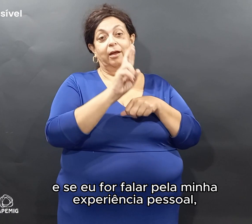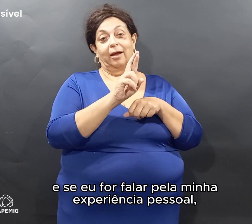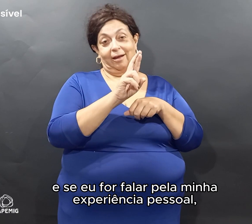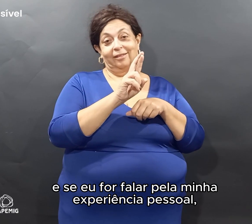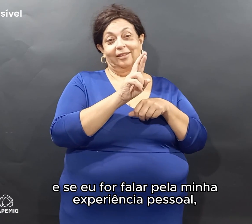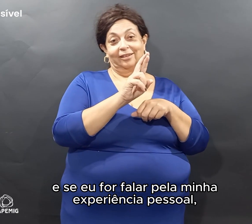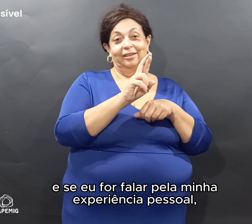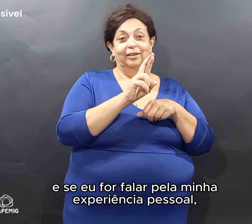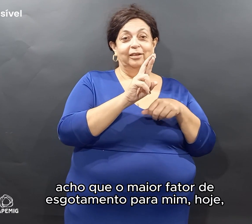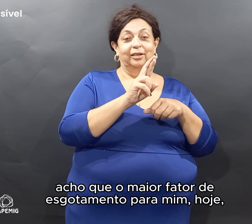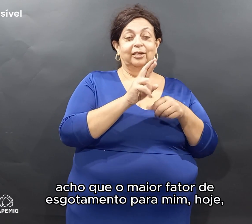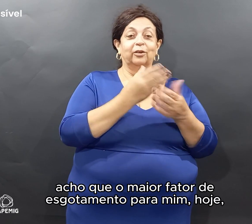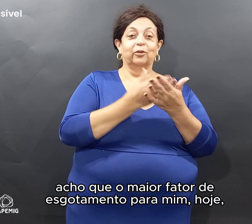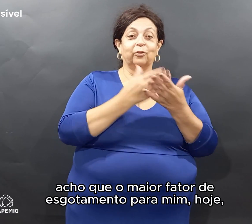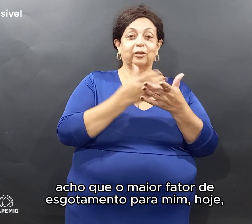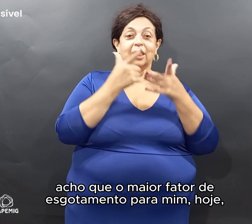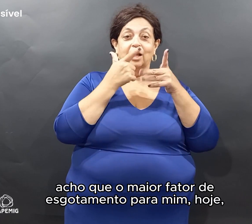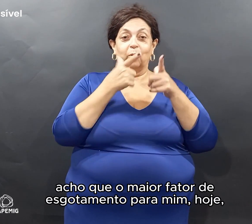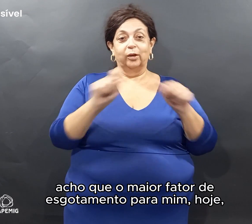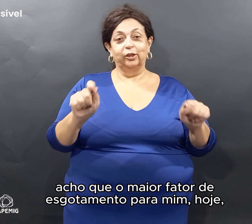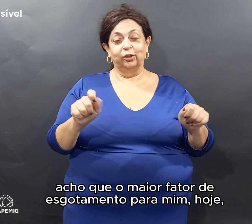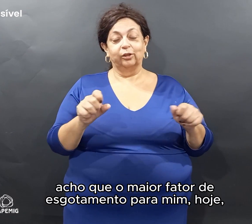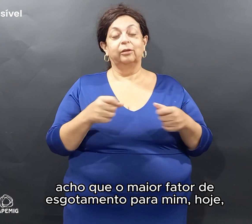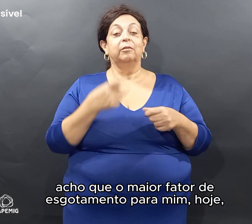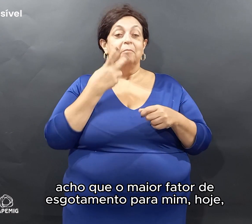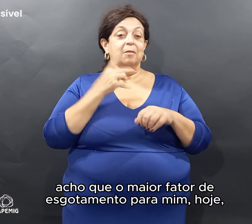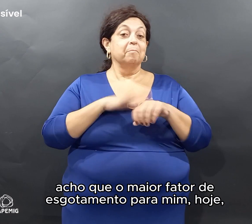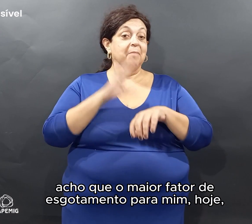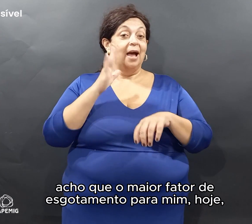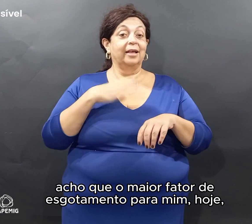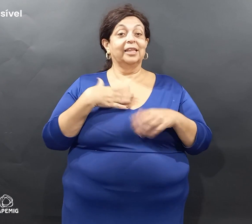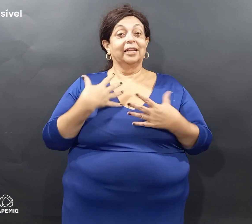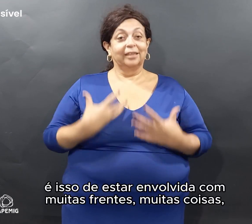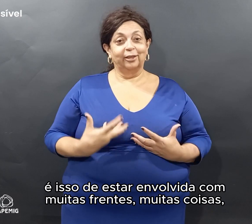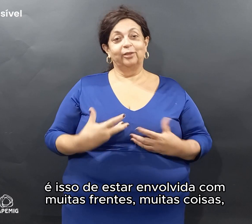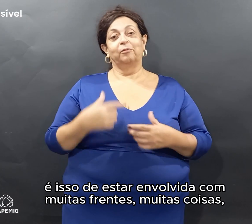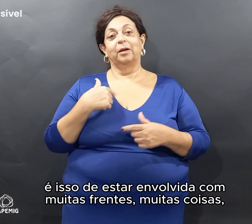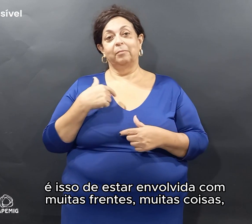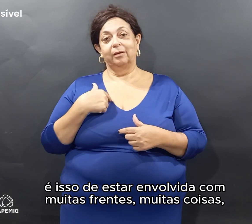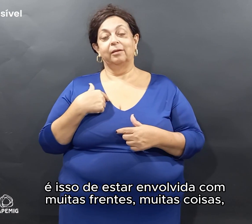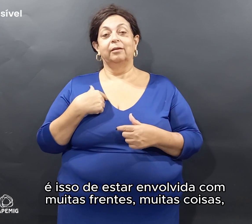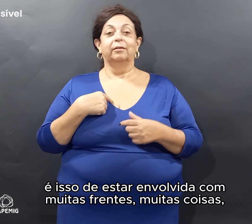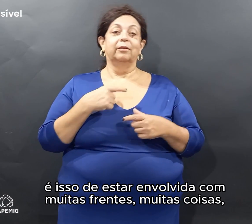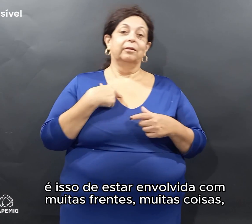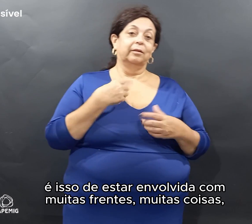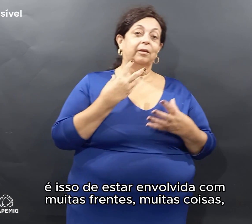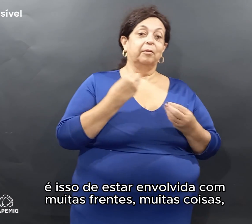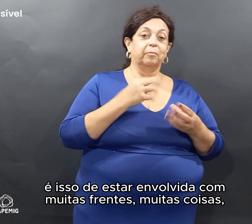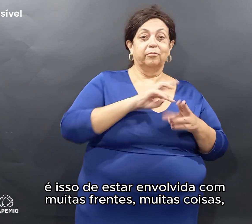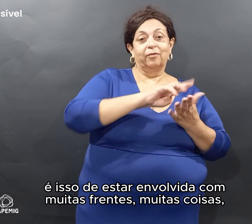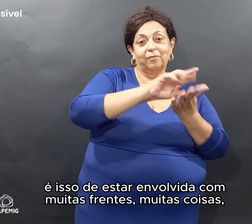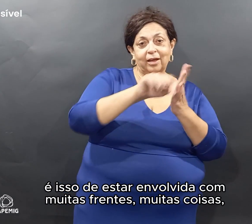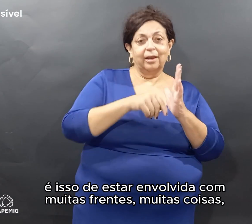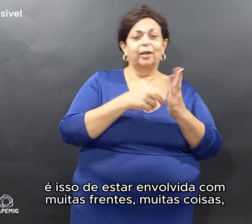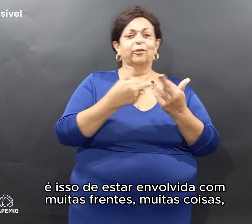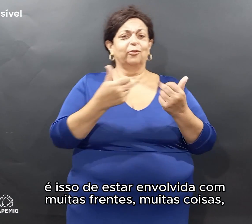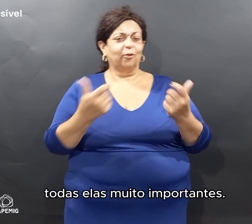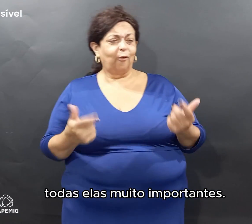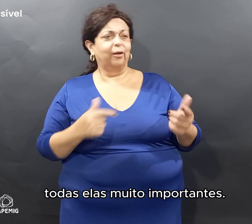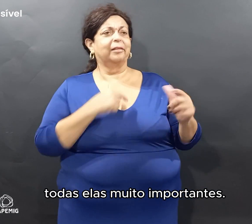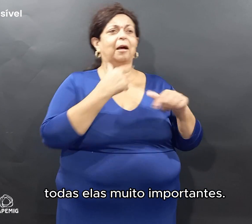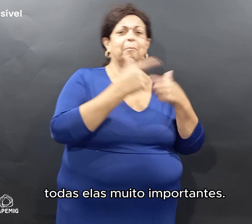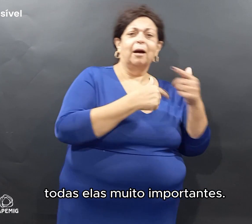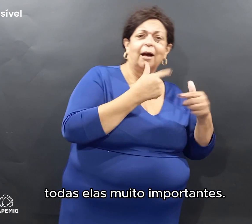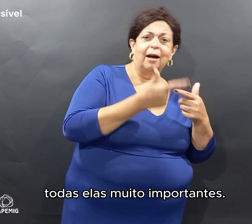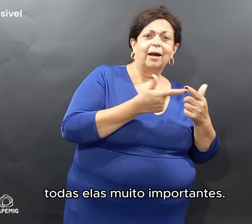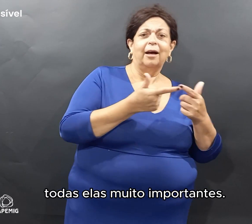minha experiência pessoal, acho que o maior fator de esgotamento para mim hoje é isso de estar envolvida com muitas frentes, muitas coisas,